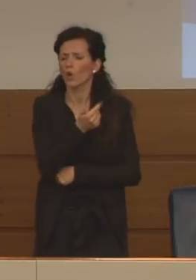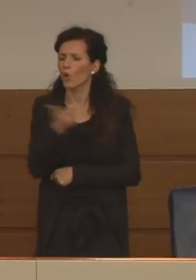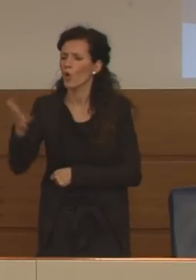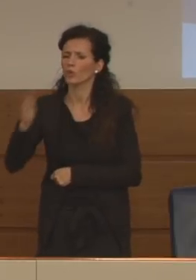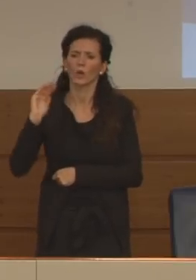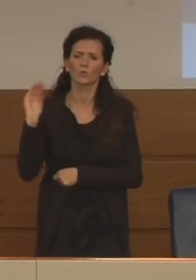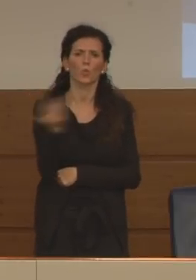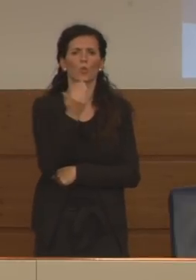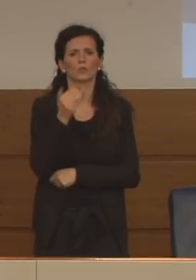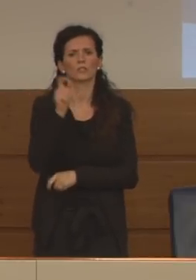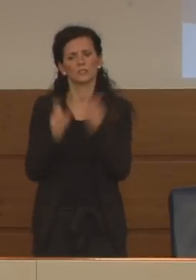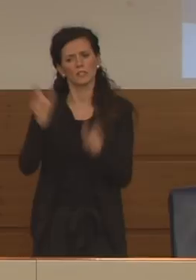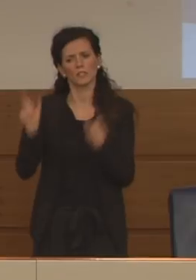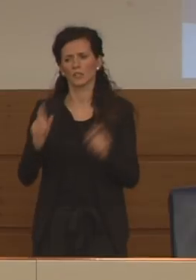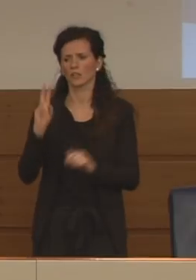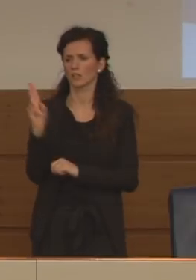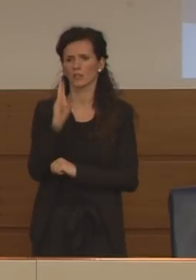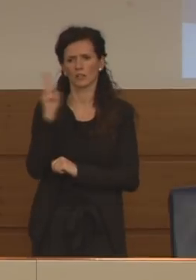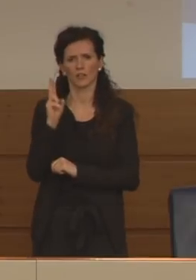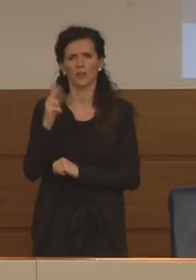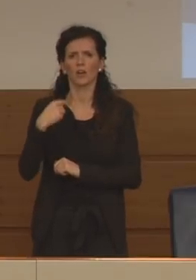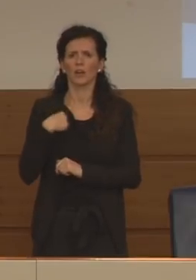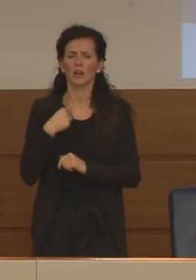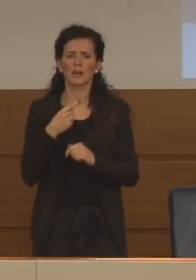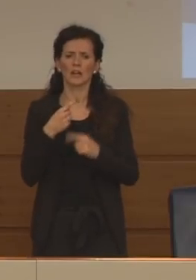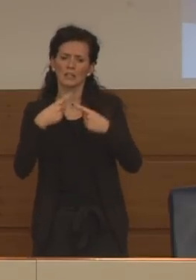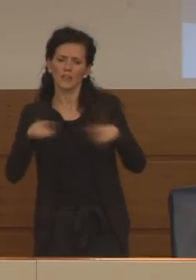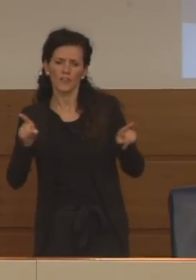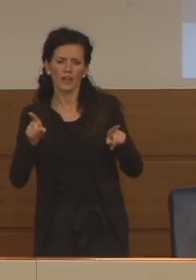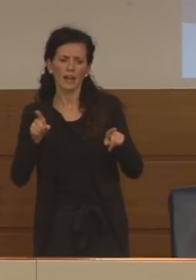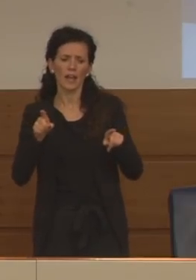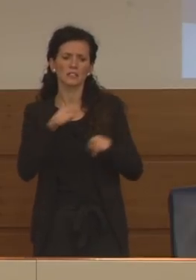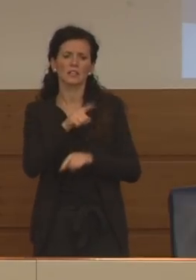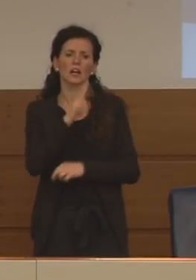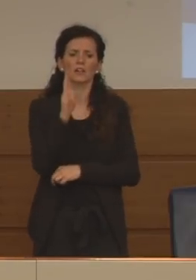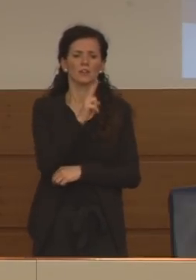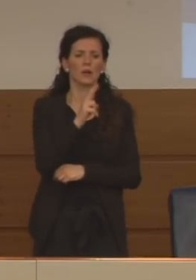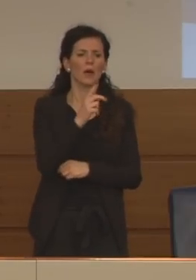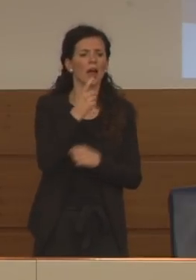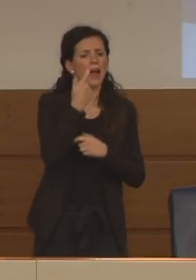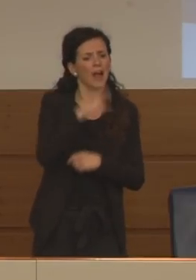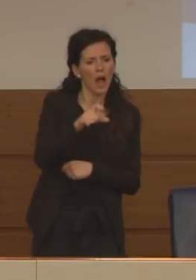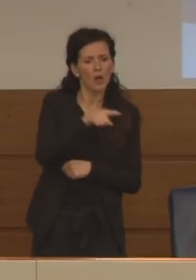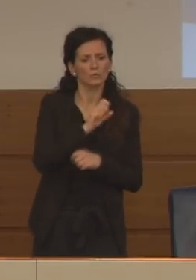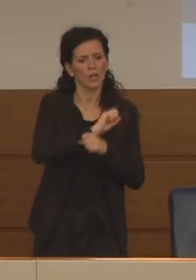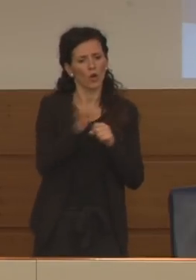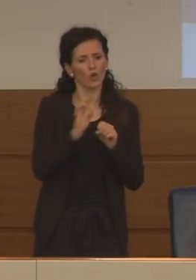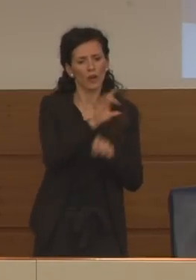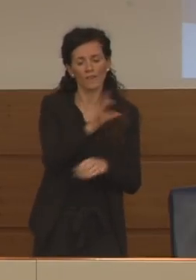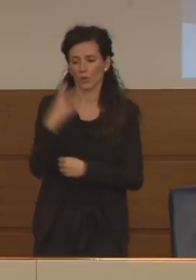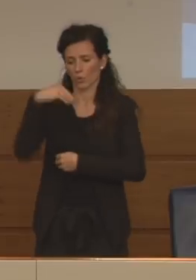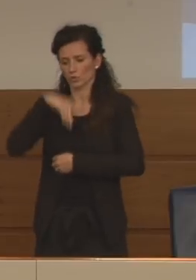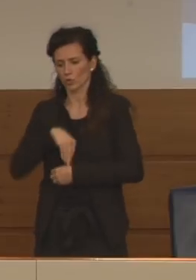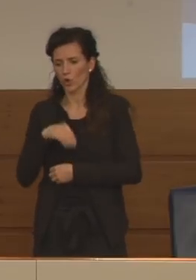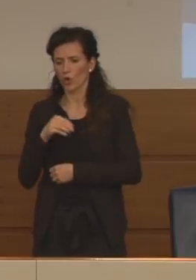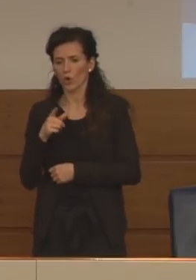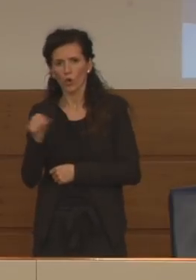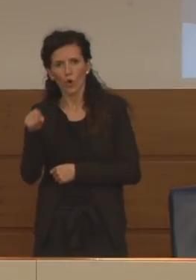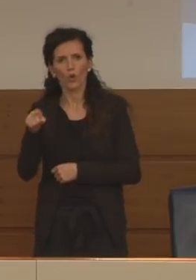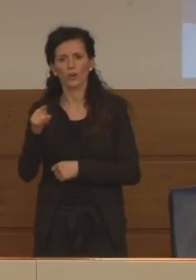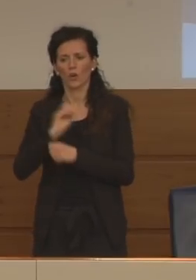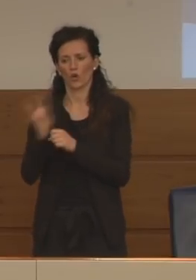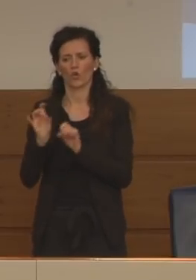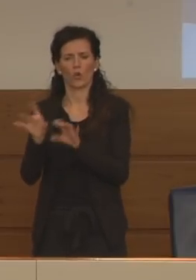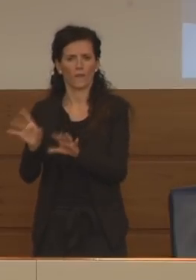e quindi non facciamo una distinzione di deceduti per e con il coronavirus per